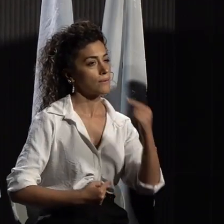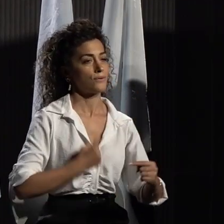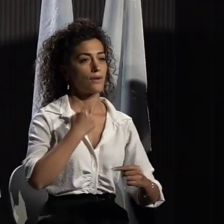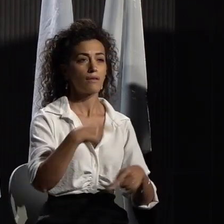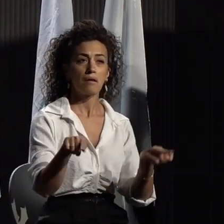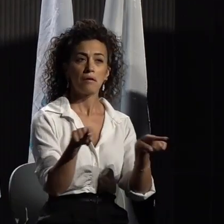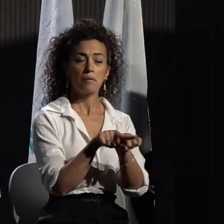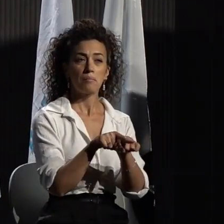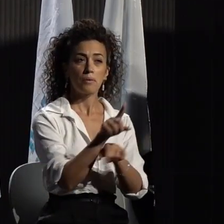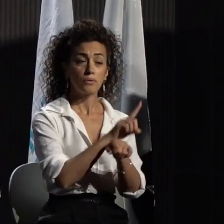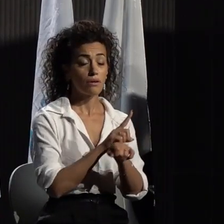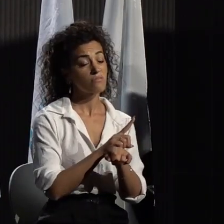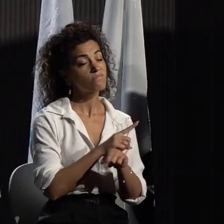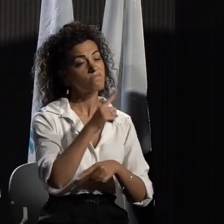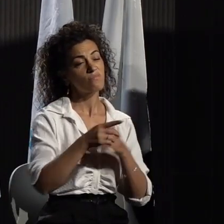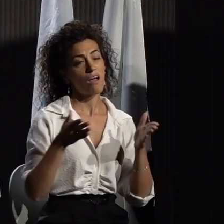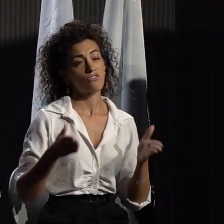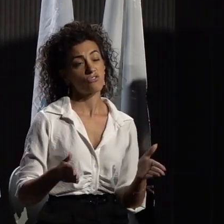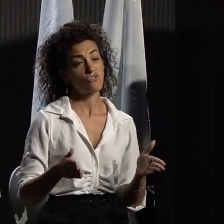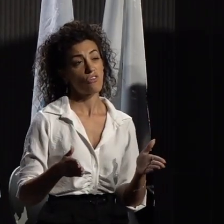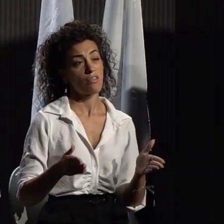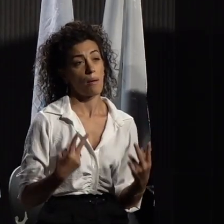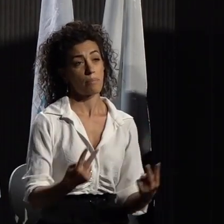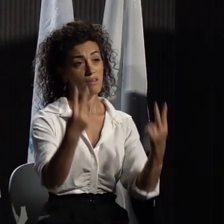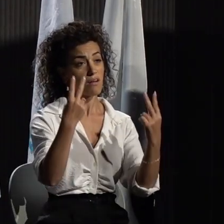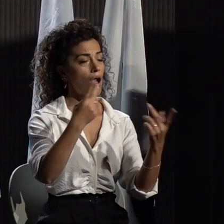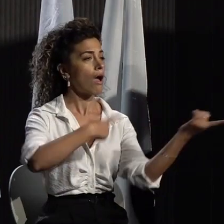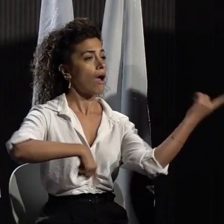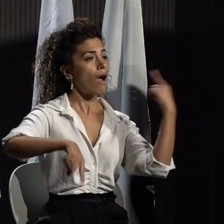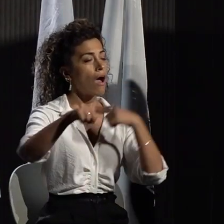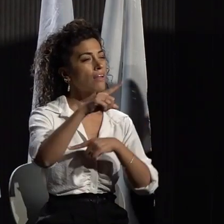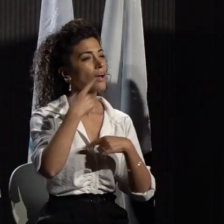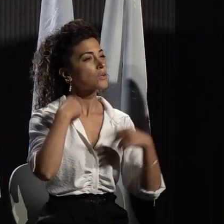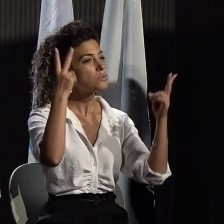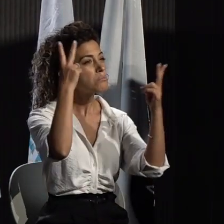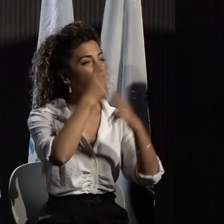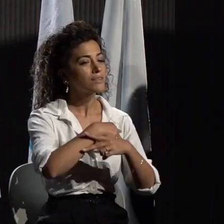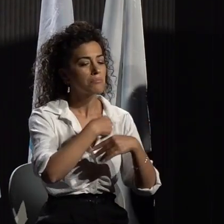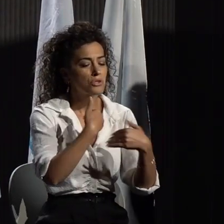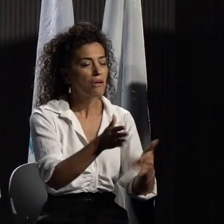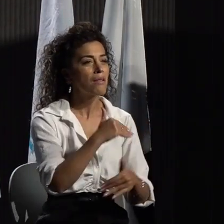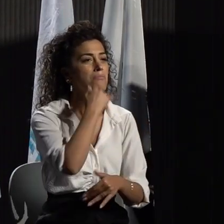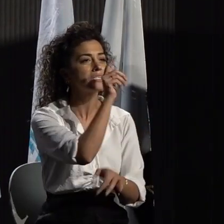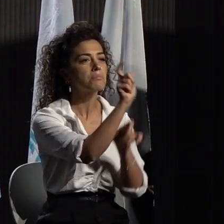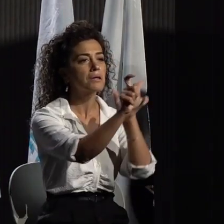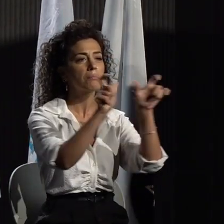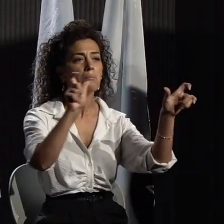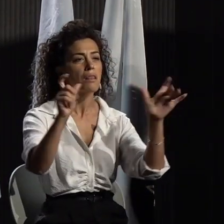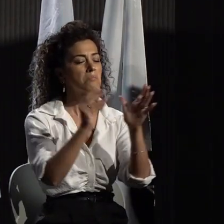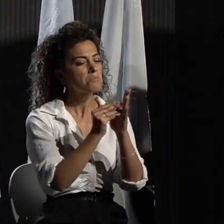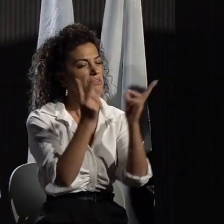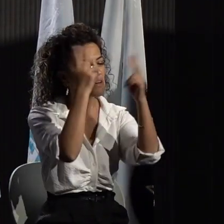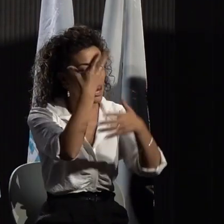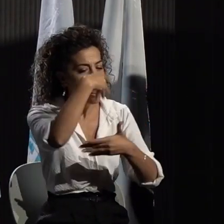הזו והשנה הזו במיוחד שוב אנו מוצאים כי קטנות מידותיהם של המילים מלהכיל את